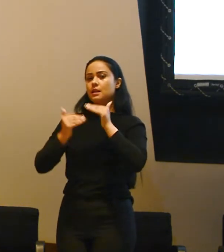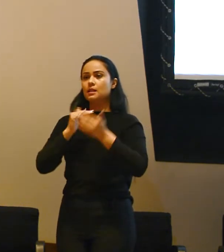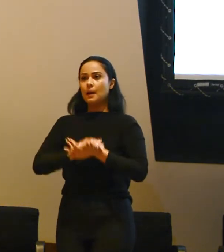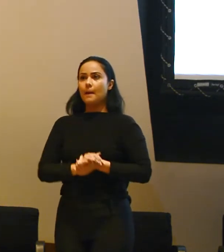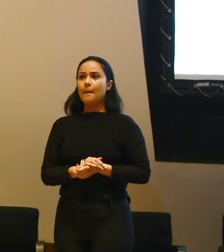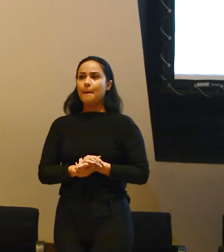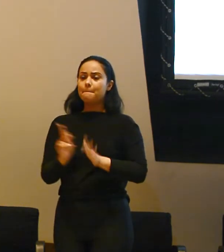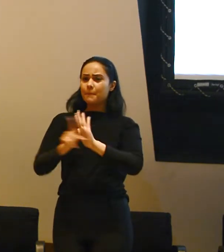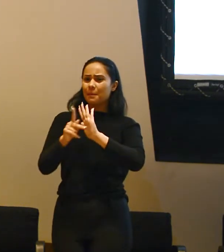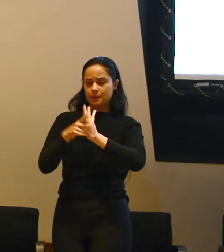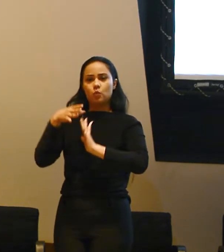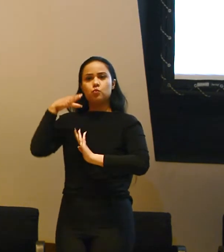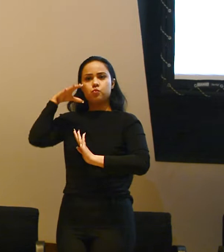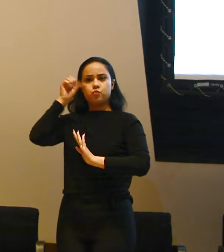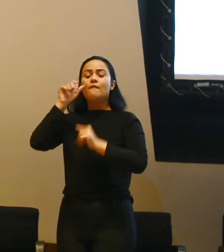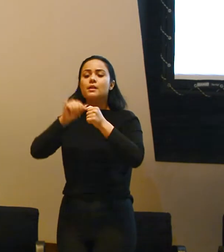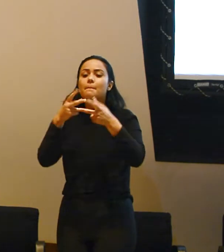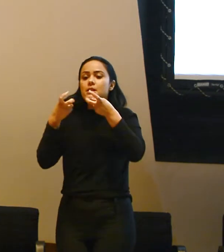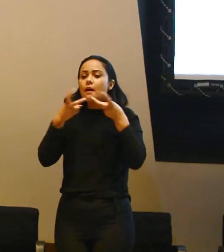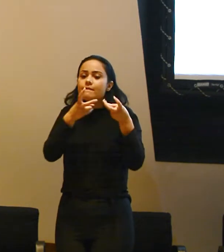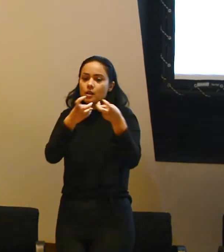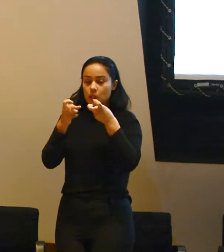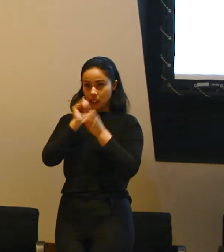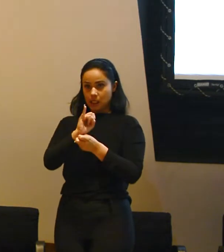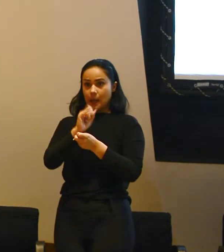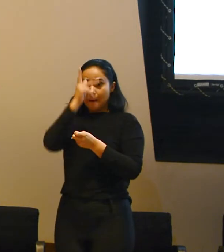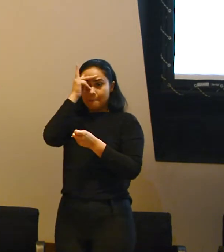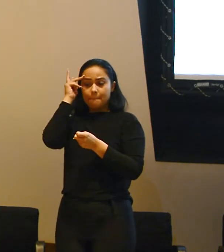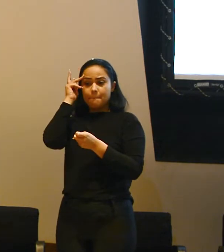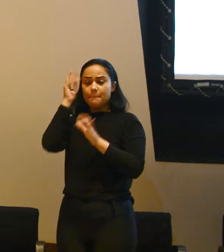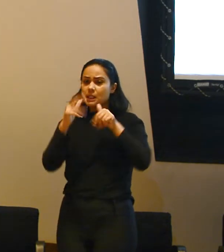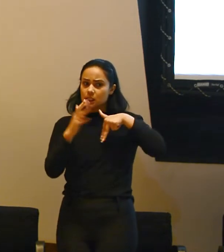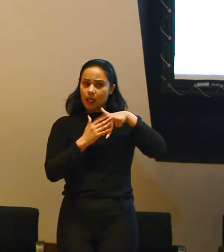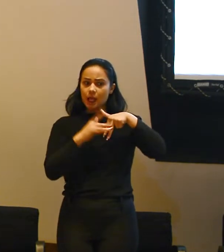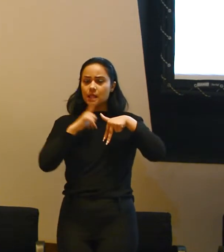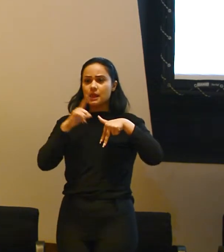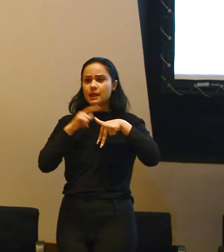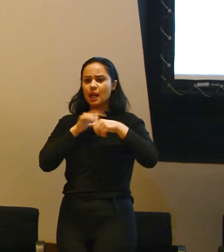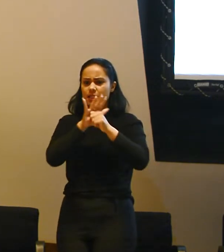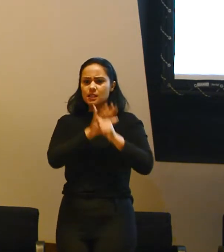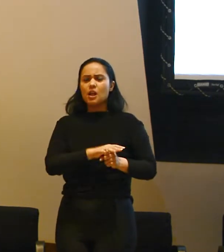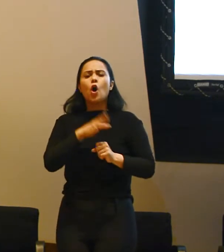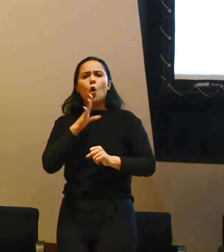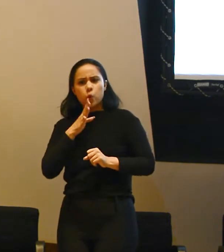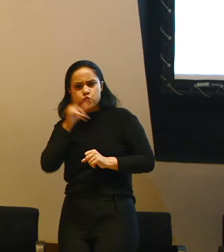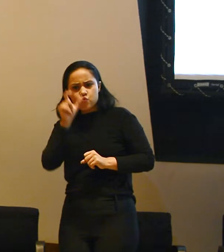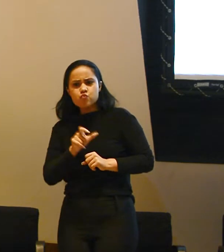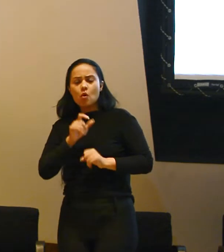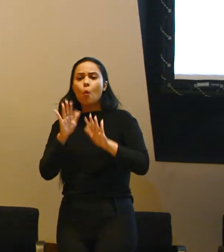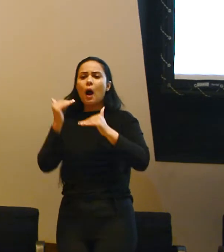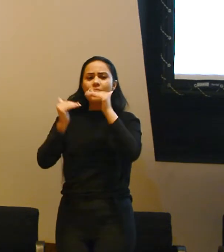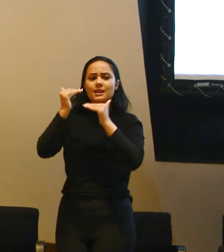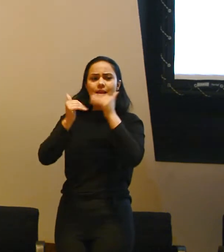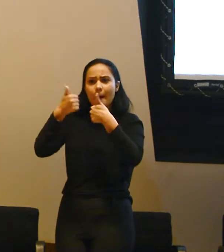habilidades, tanto da audição, observando se o paciente tem detecção, discriminação, reconhecimento, compreensão, em qual etapa